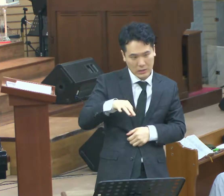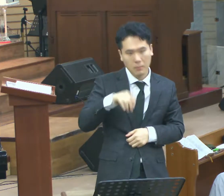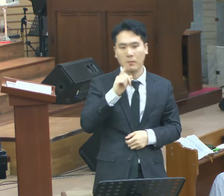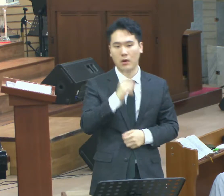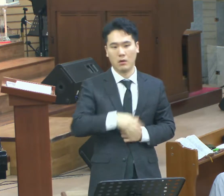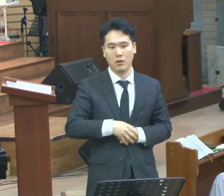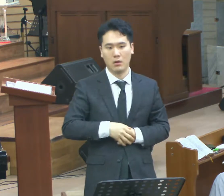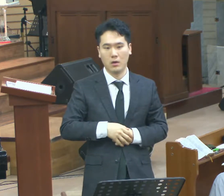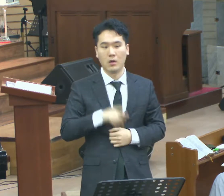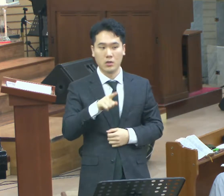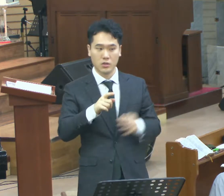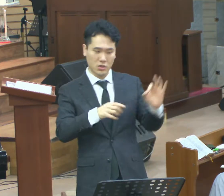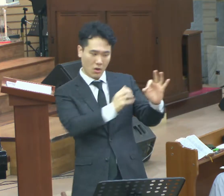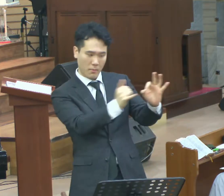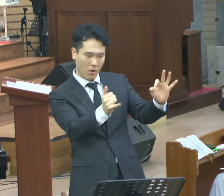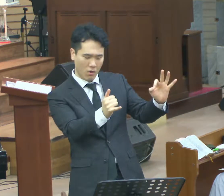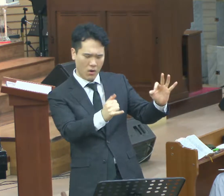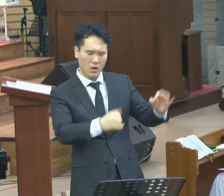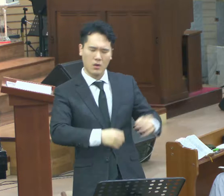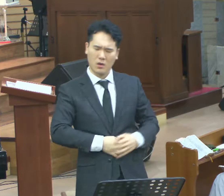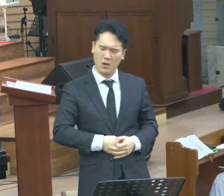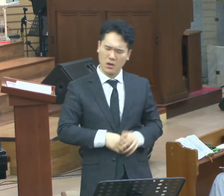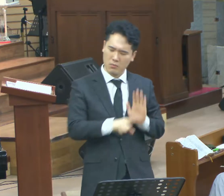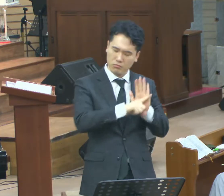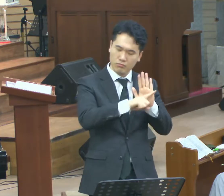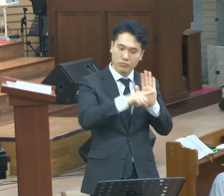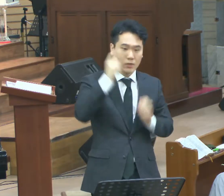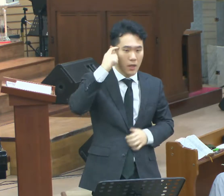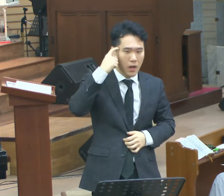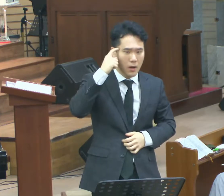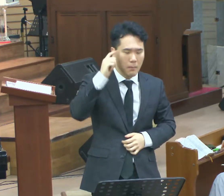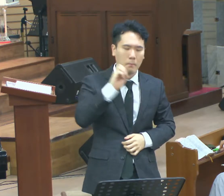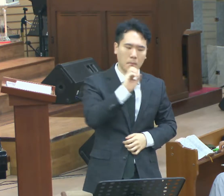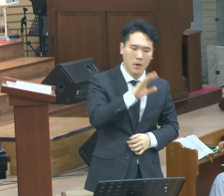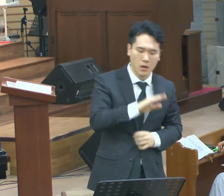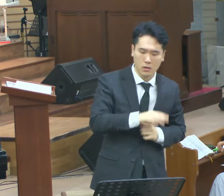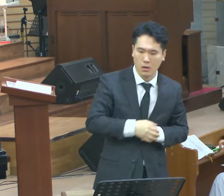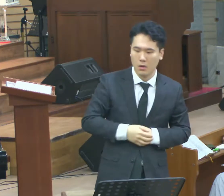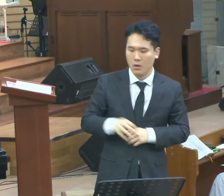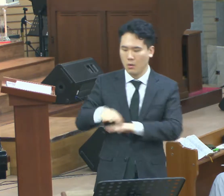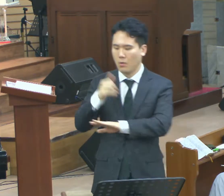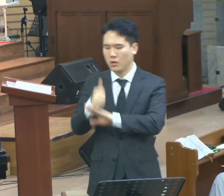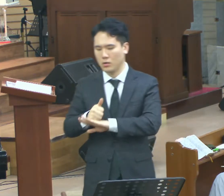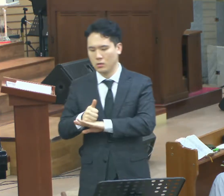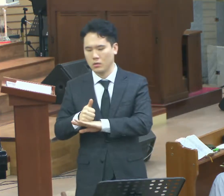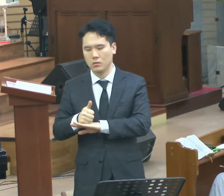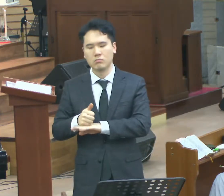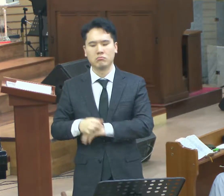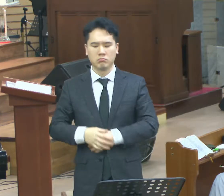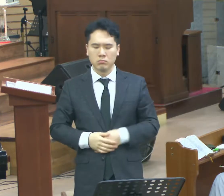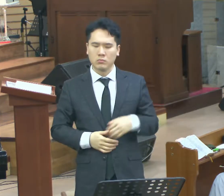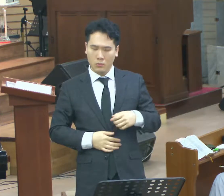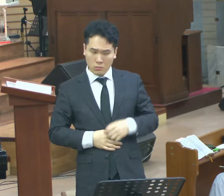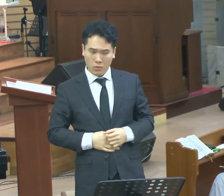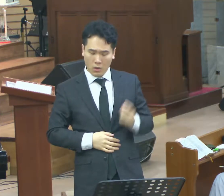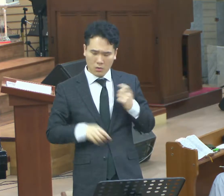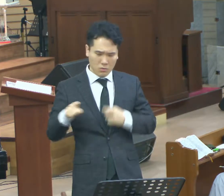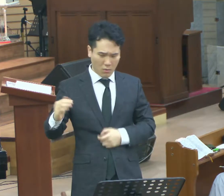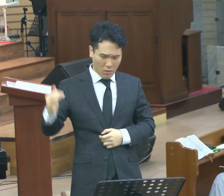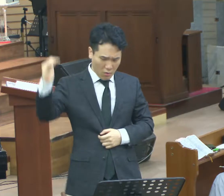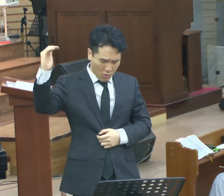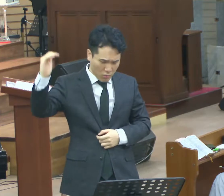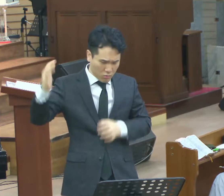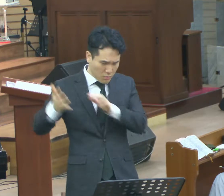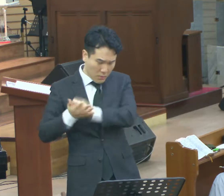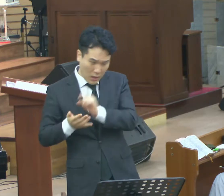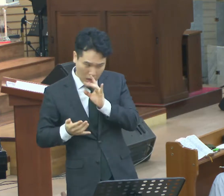사람들이 10명이 그렇게 얘기하니까 마음이 다 돌아서서 정복 불가 판정을 내렸죠. 하나님은 그 10명에